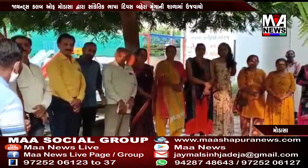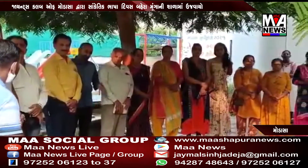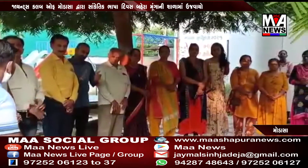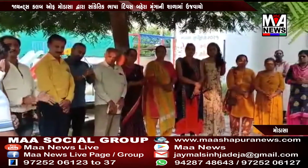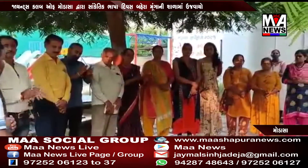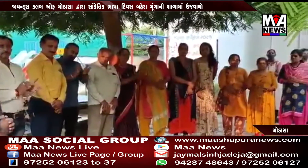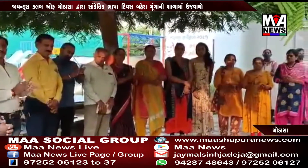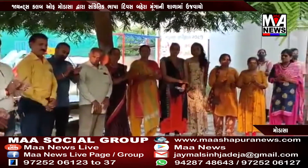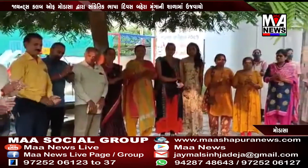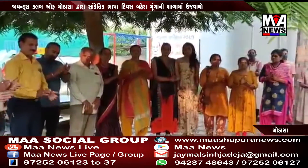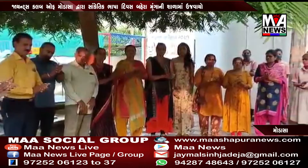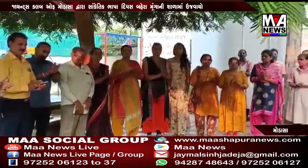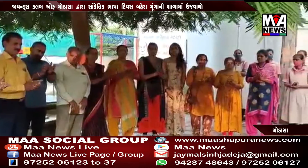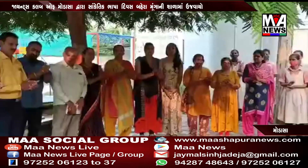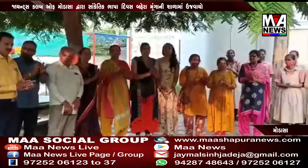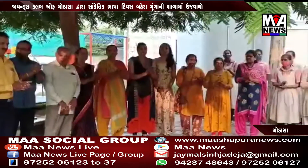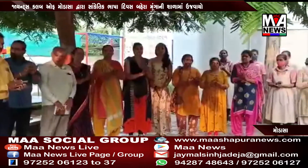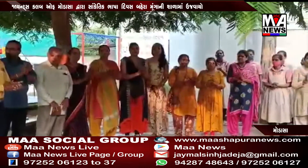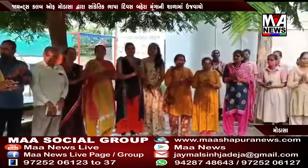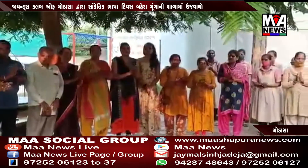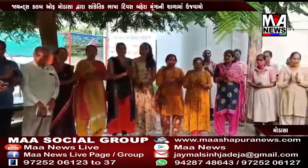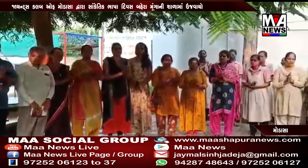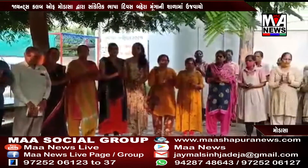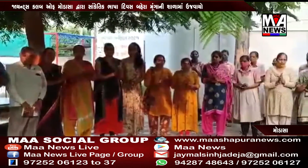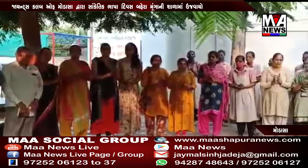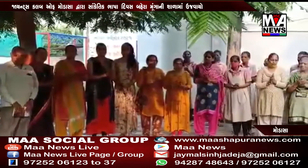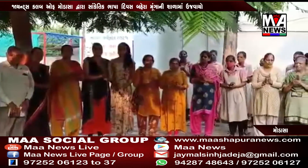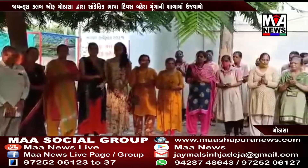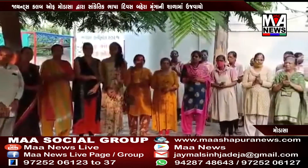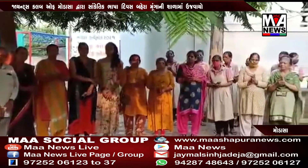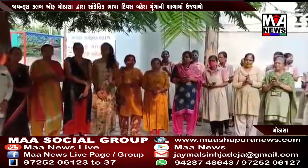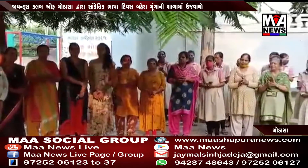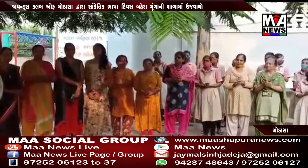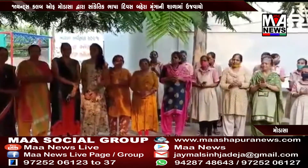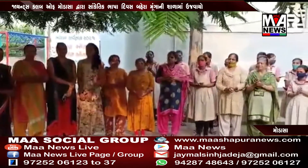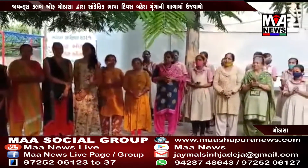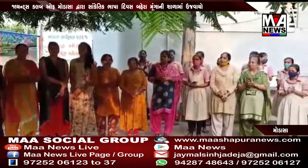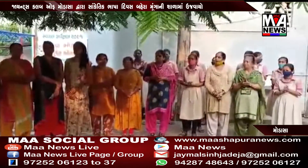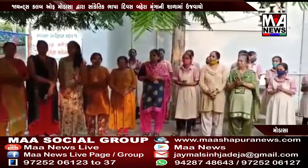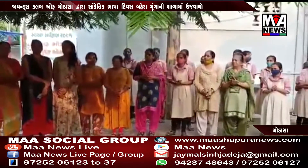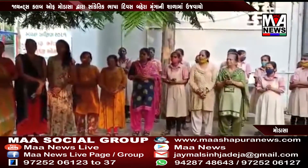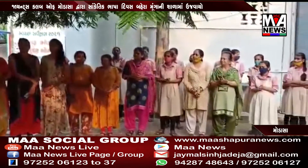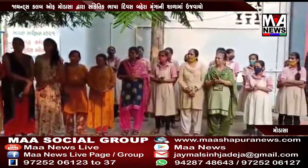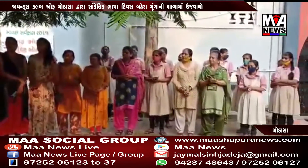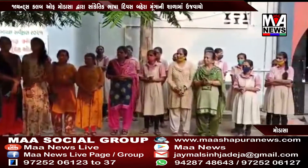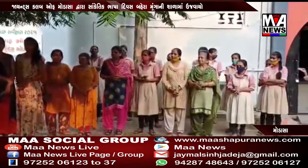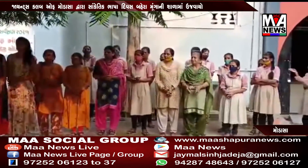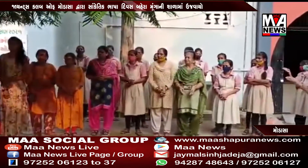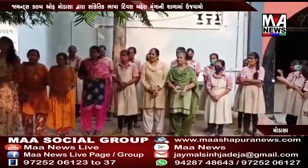राष्ट्रगीत सांकेतिक भाषामां गाईने उजवामां आव्युं हतुं। आ प्रसंगे जायंट्स प्रमुख प्रवीण परमार, भगीरथ कुमावत, निलेश जोशी,